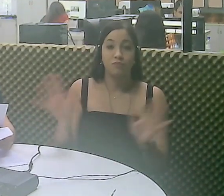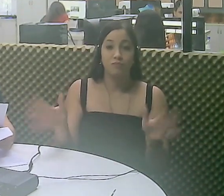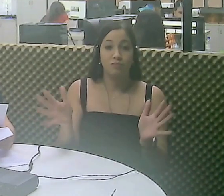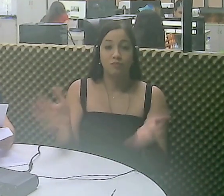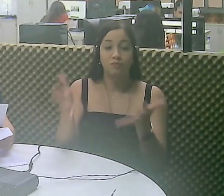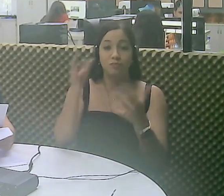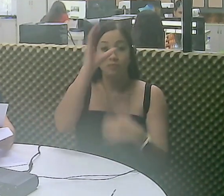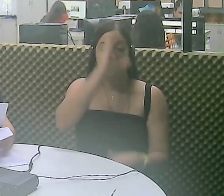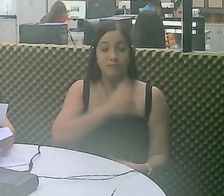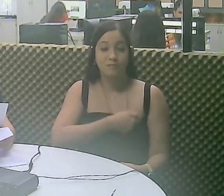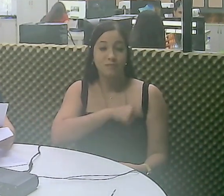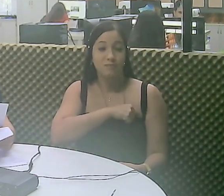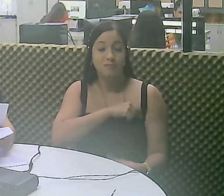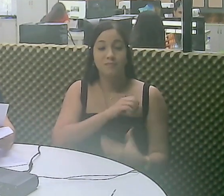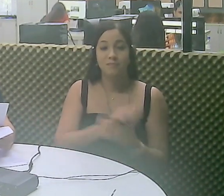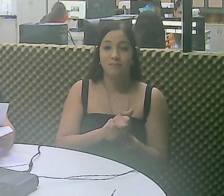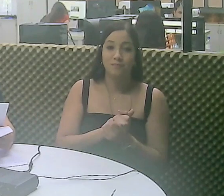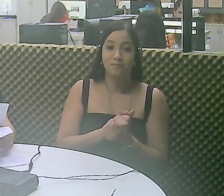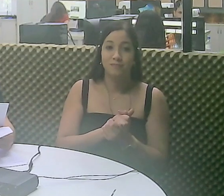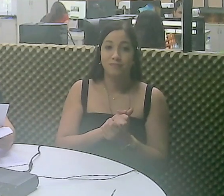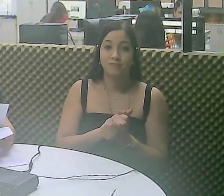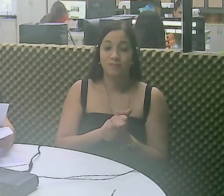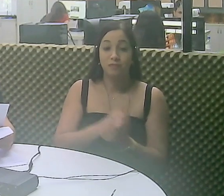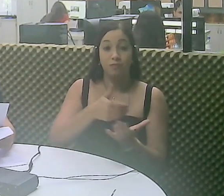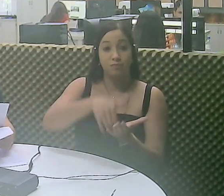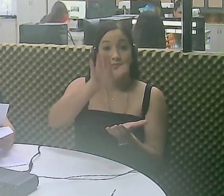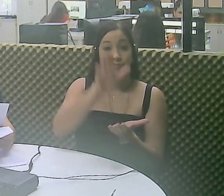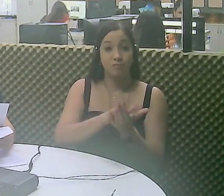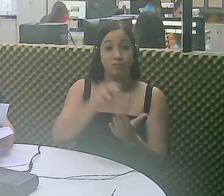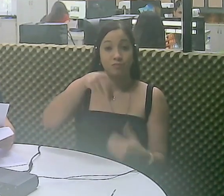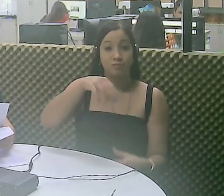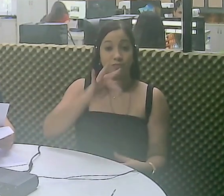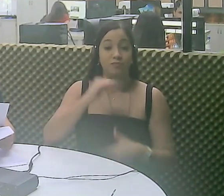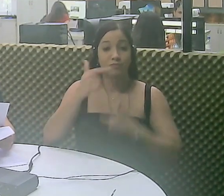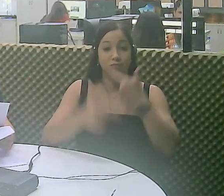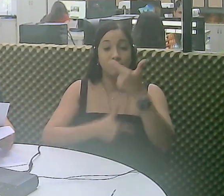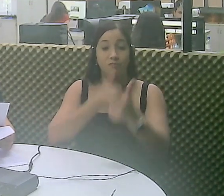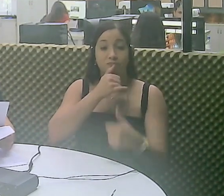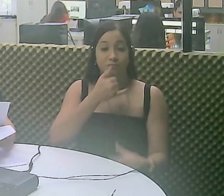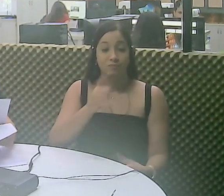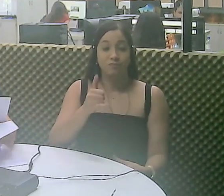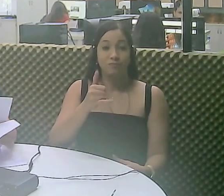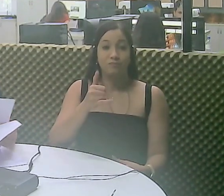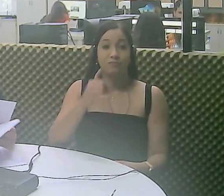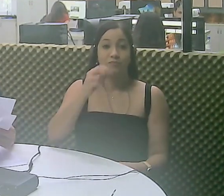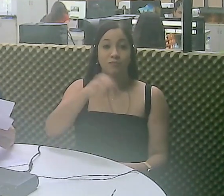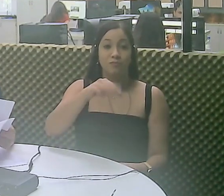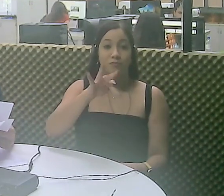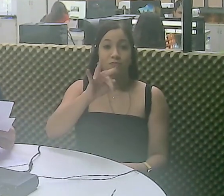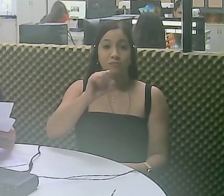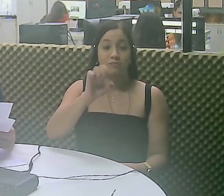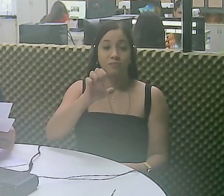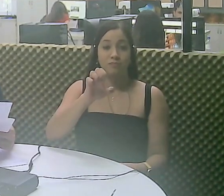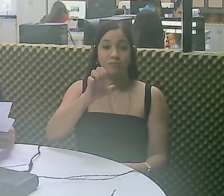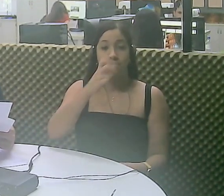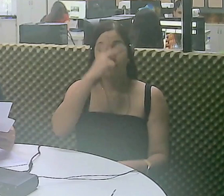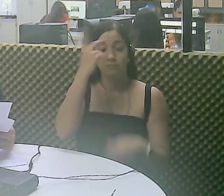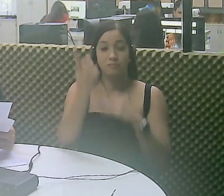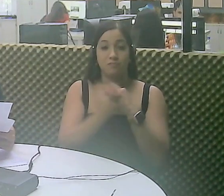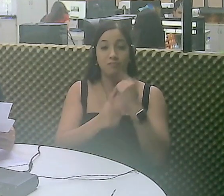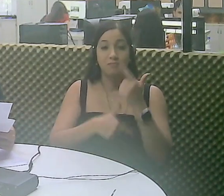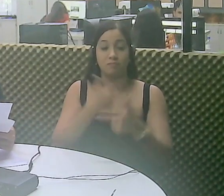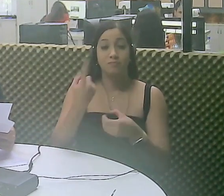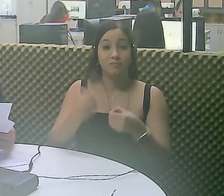estimular a cidadania fiscal. Quem tomar notas fiscais de serviços eletrônicos emitidas por prestadores de serviço